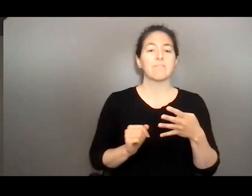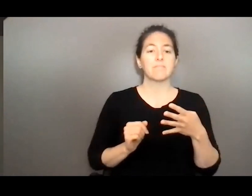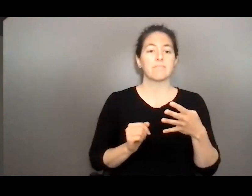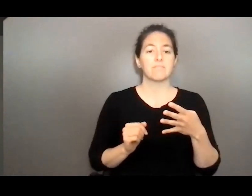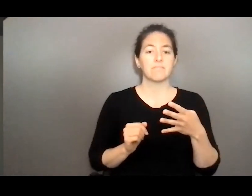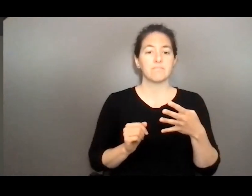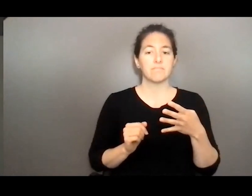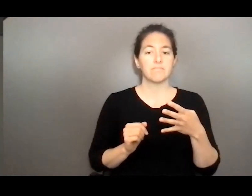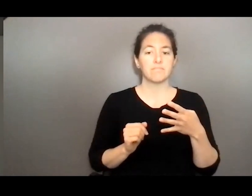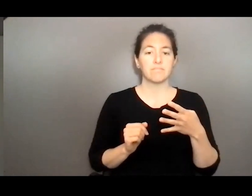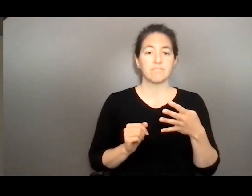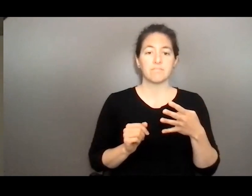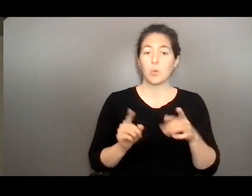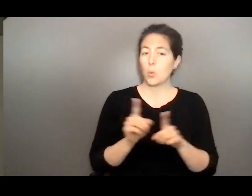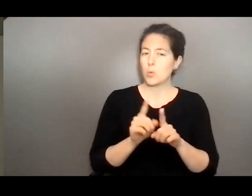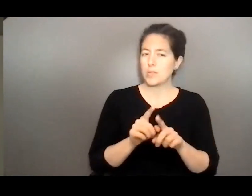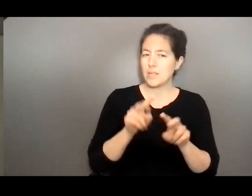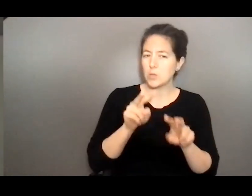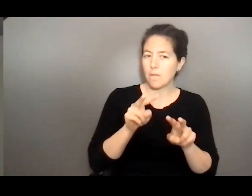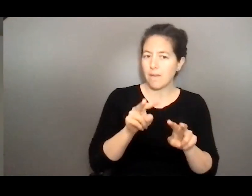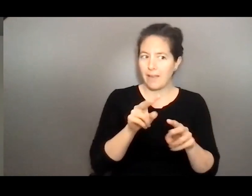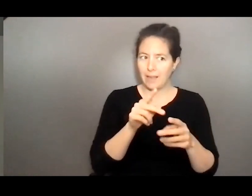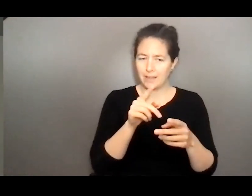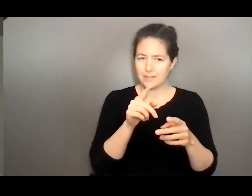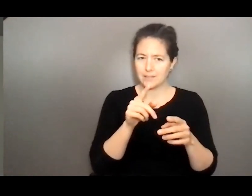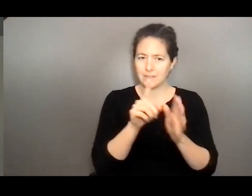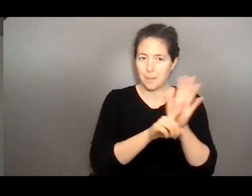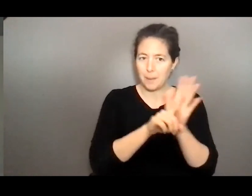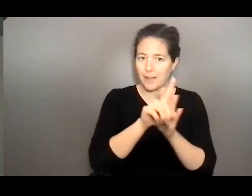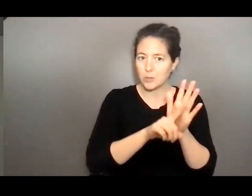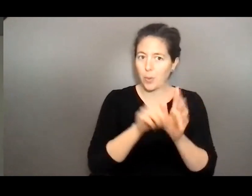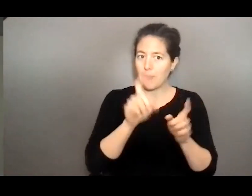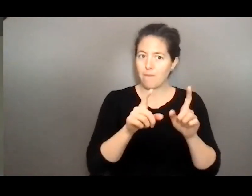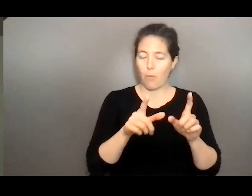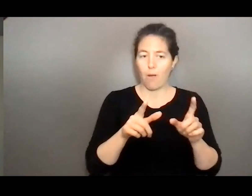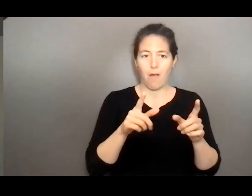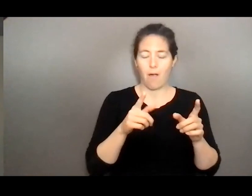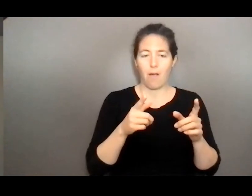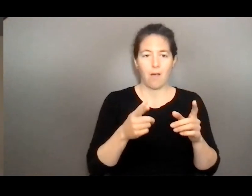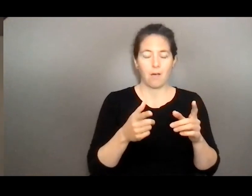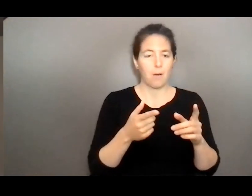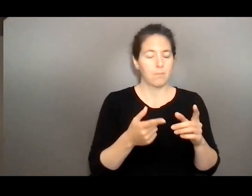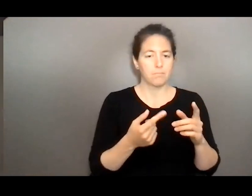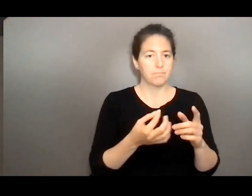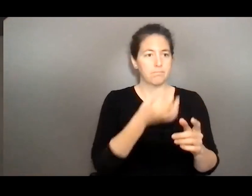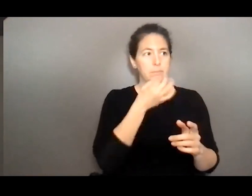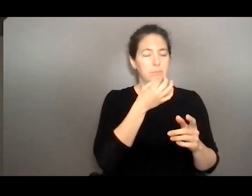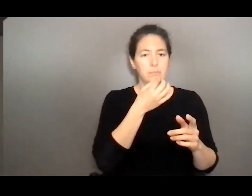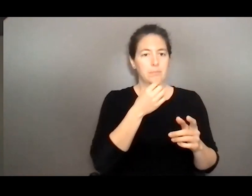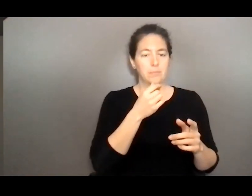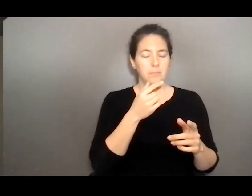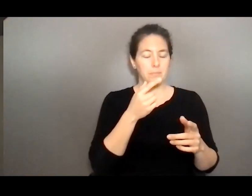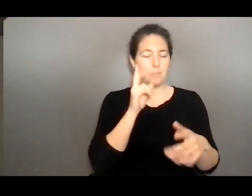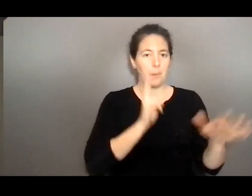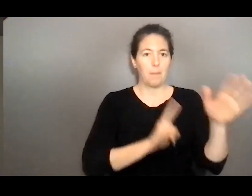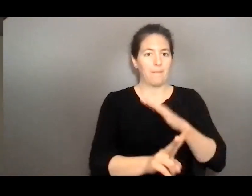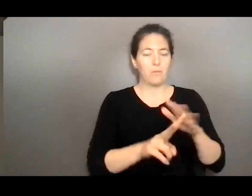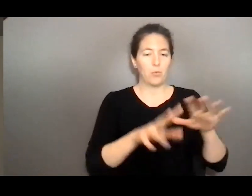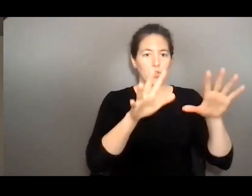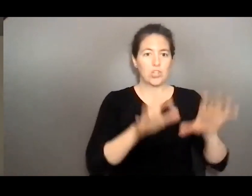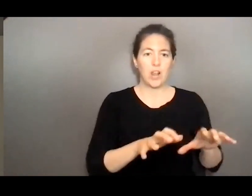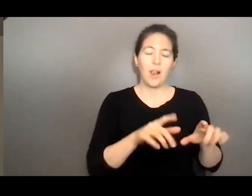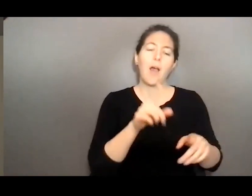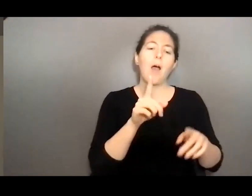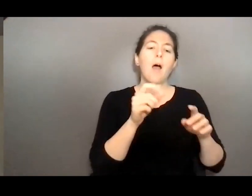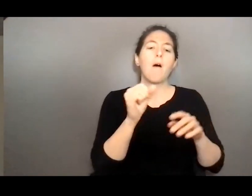Et surveiller aussi les températures. Parfois, il peut y avoir des gels surprenants. Techniquement, là, fin mai, début juin, c'est